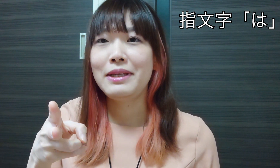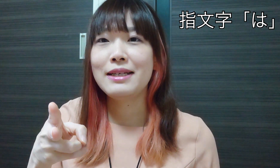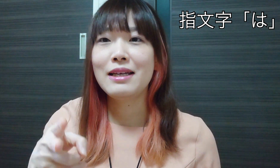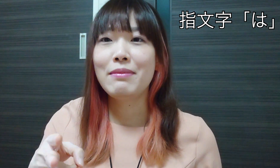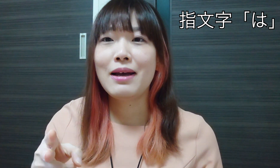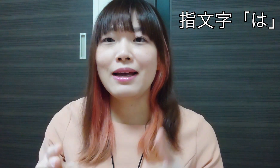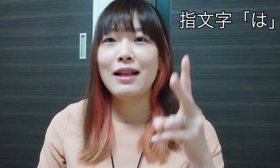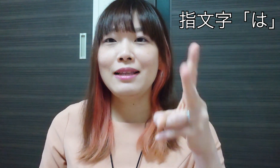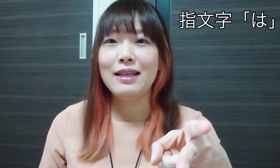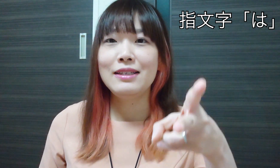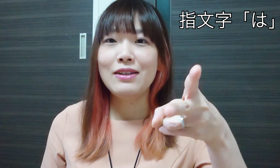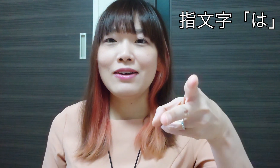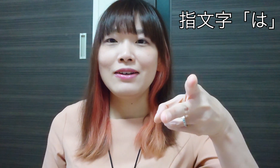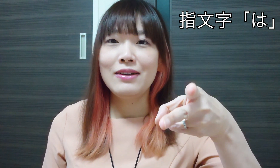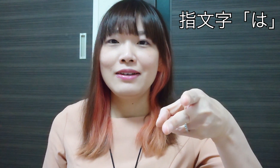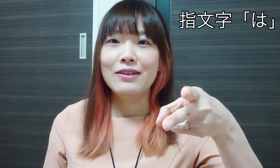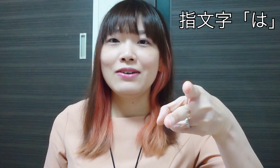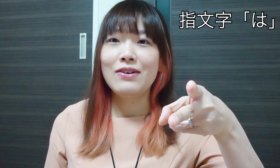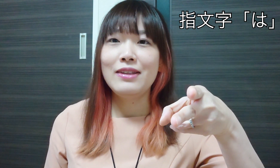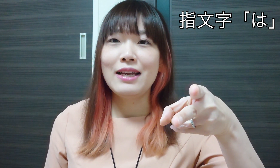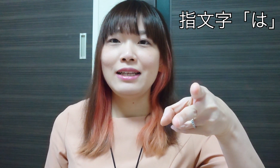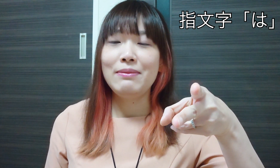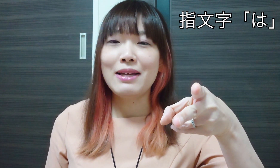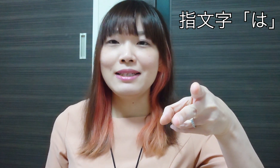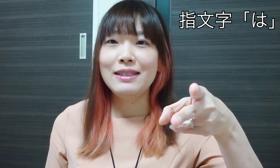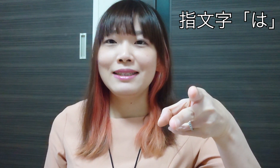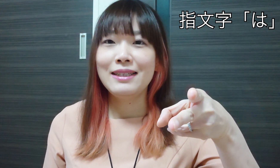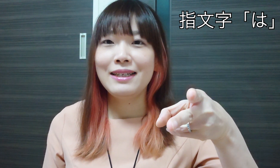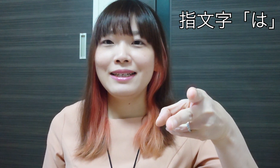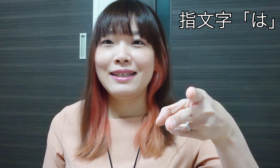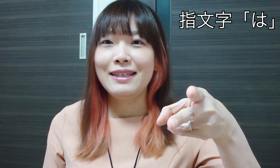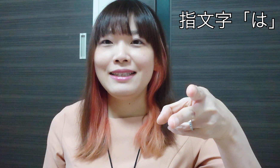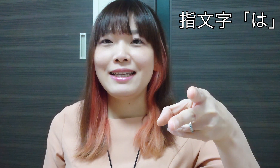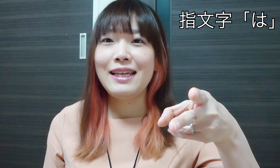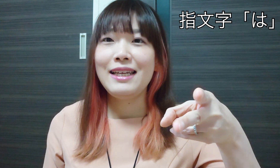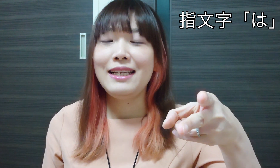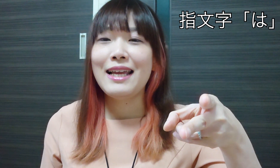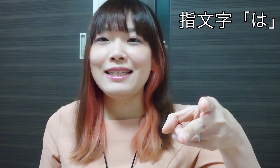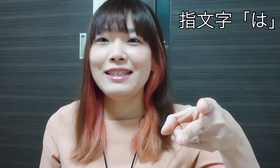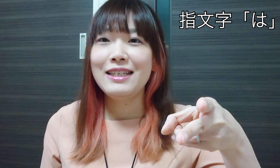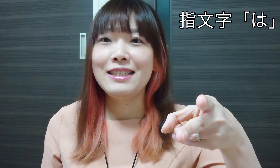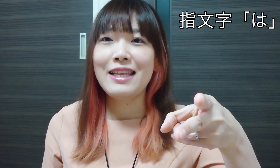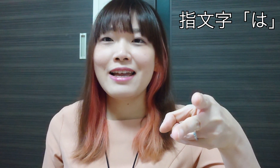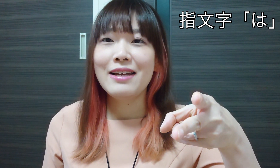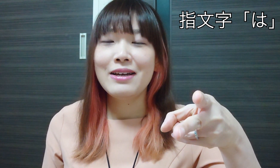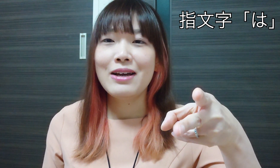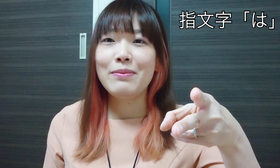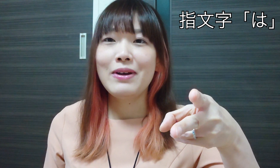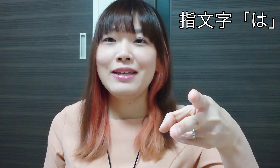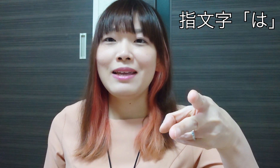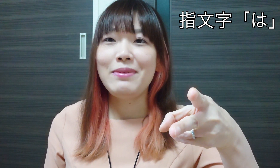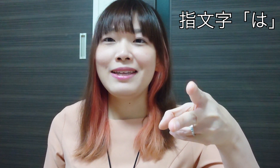皆様からですと、こうなります。ぜひ練習して覚えてみて